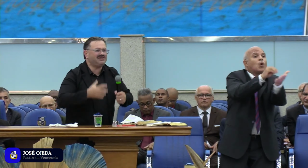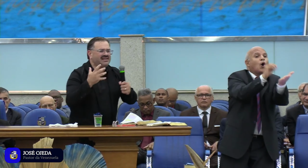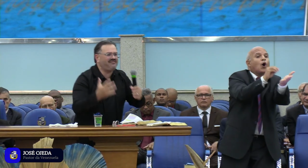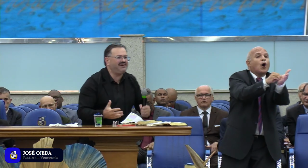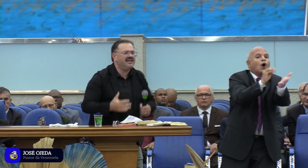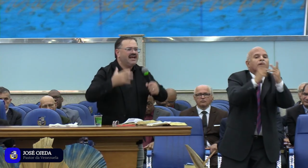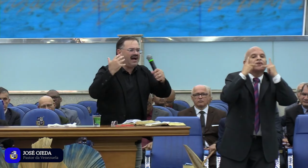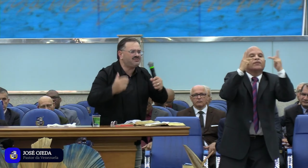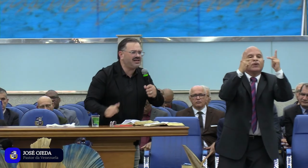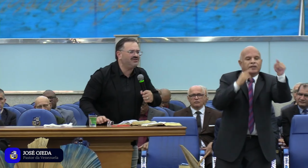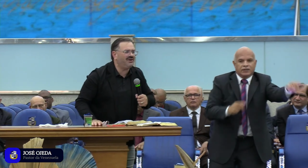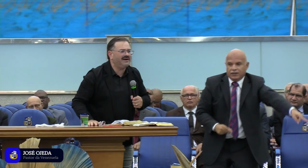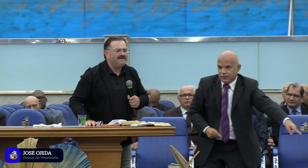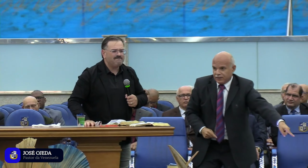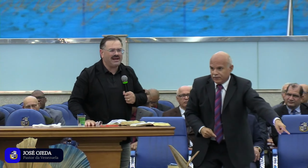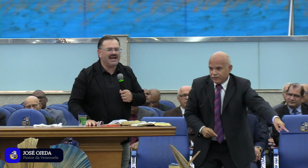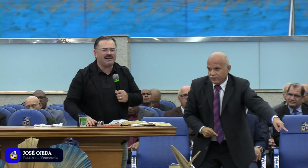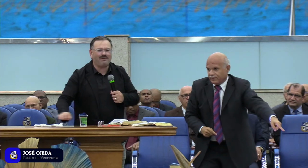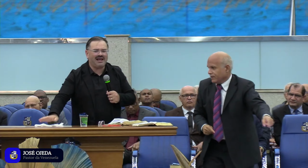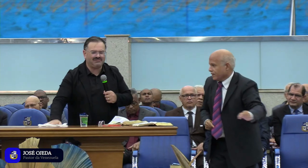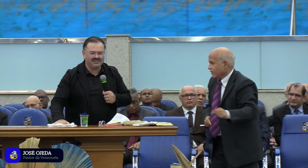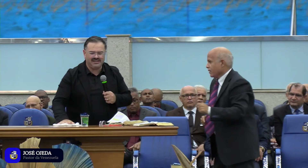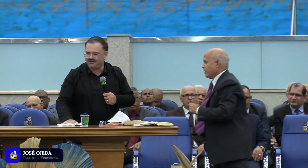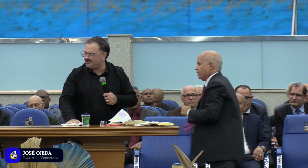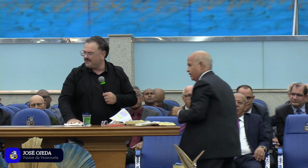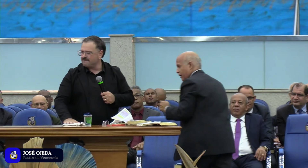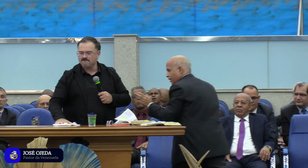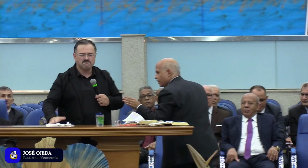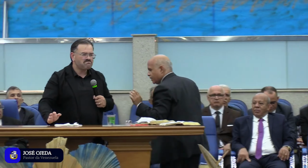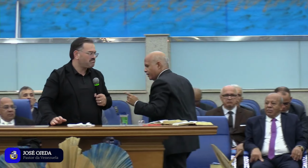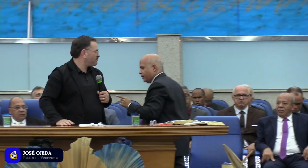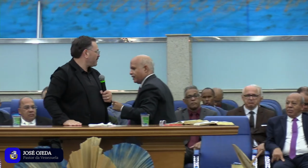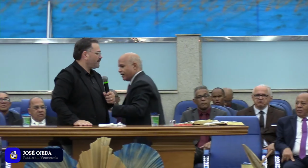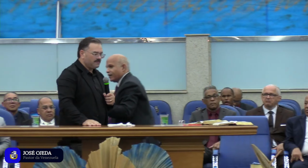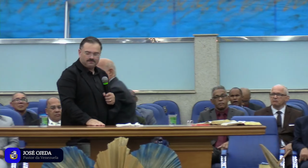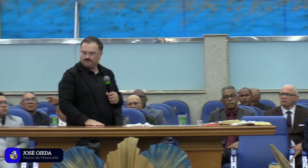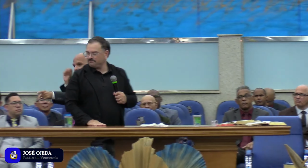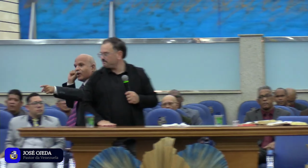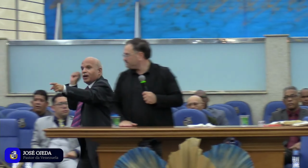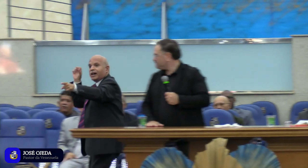coração de servir ao Senhor, pregar a palavra de Deus.